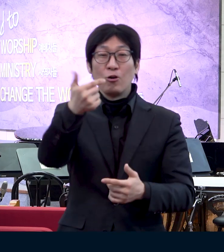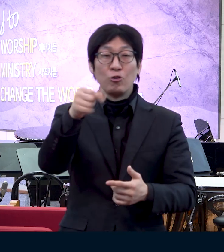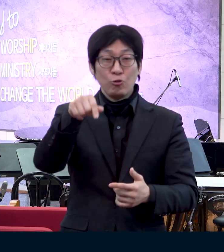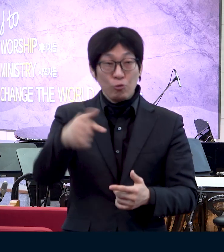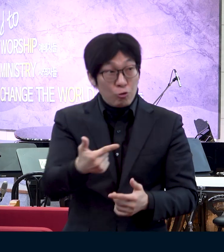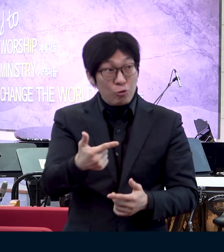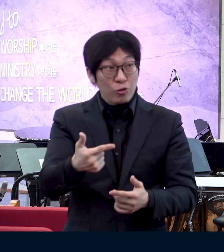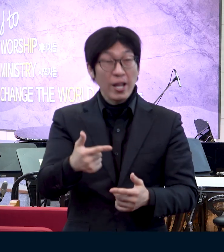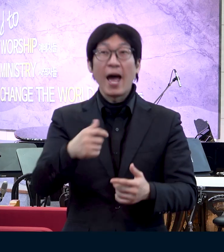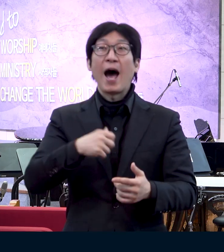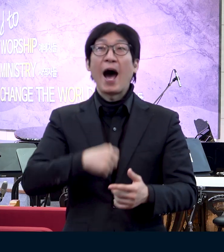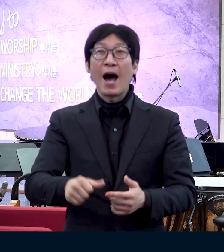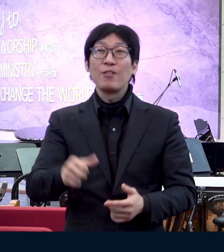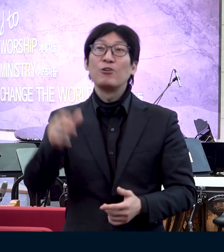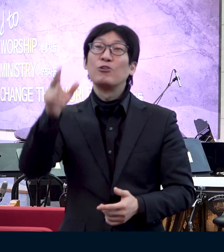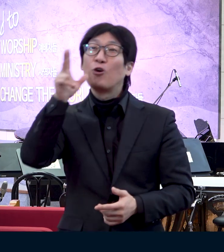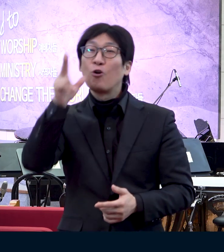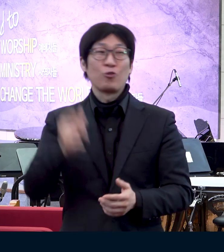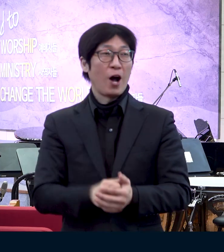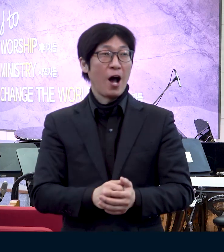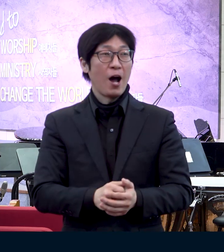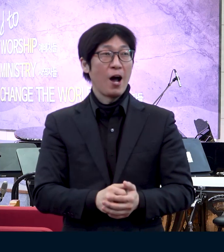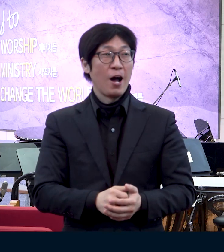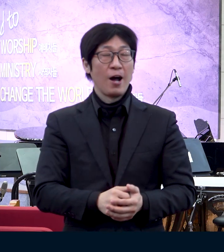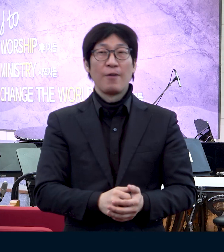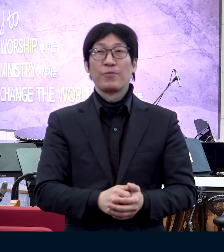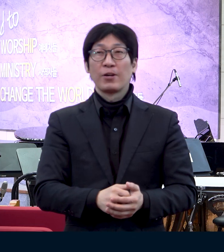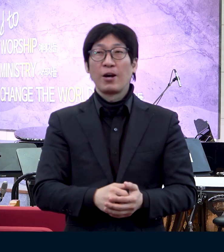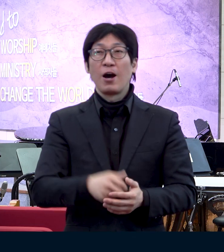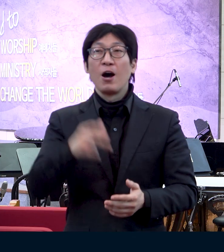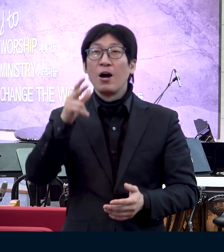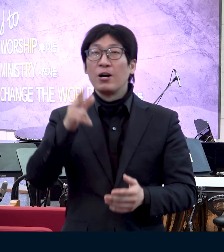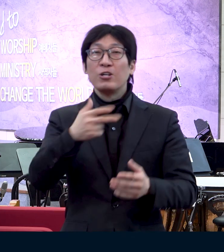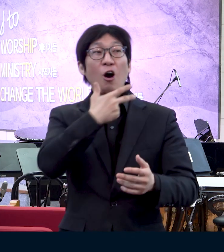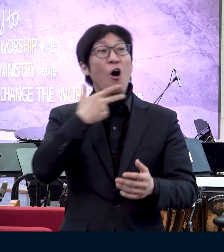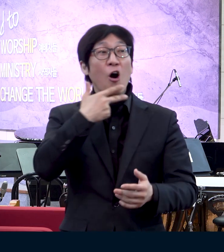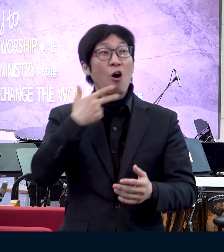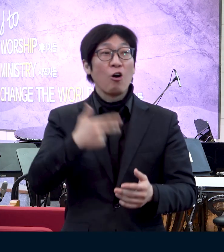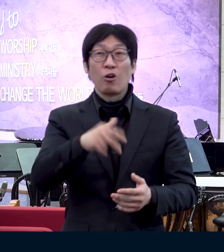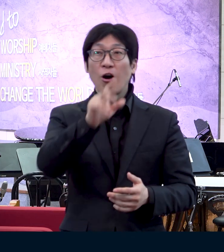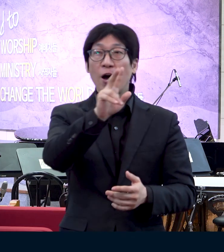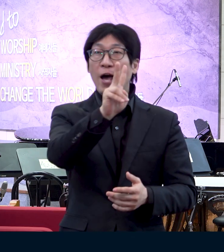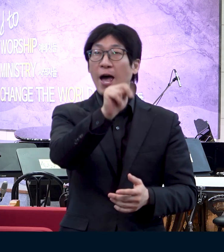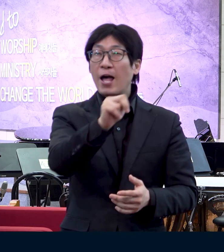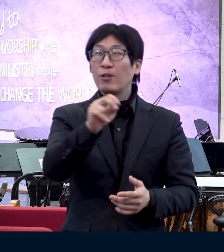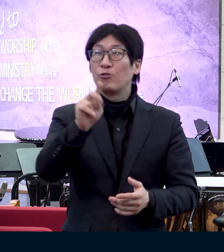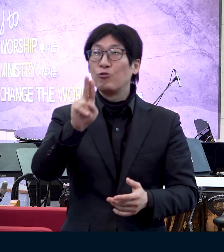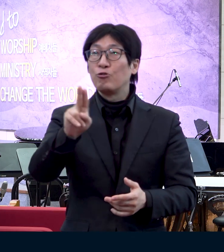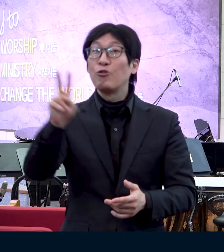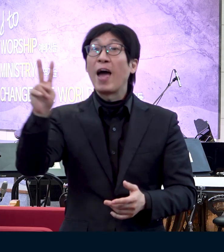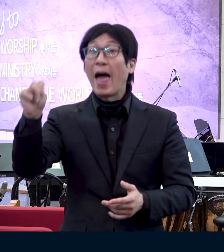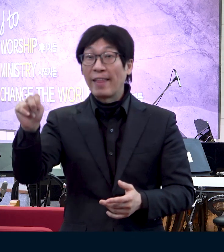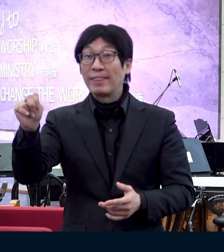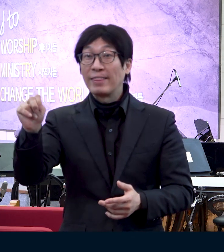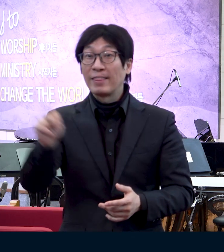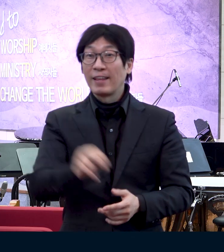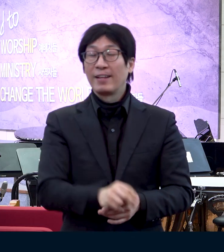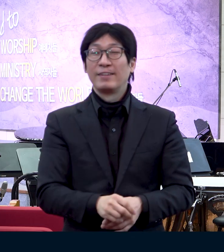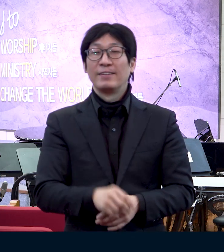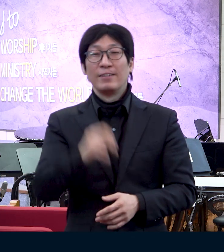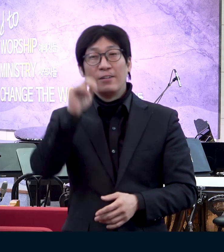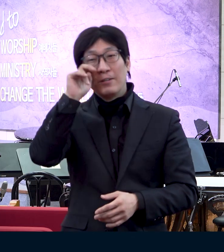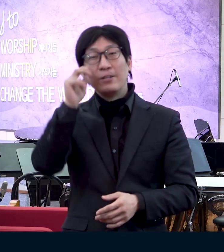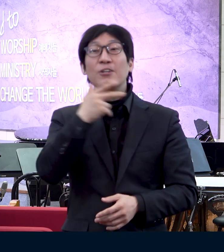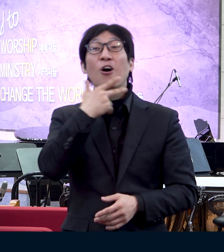아들 여호수아라고. 영어로 표현하면 Joshua son of Nun 이렇게 돼 있어요. 그러니까